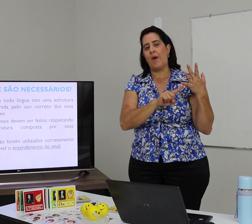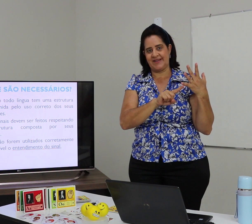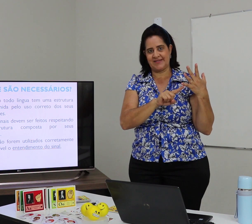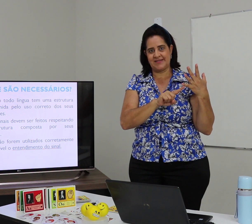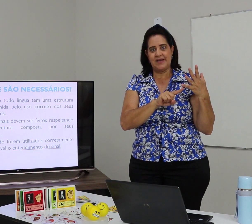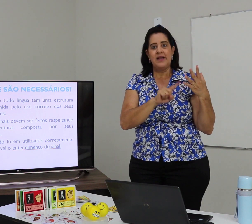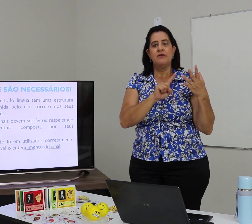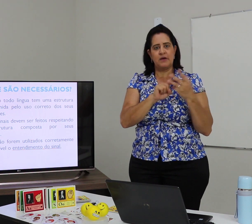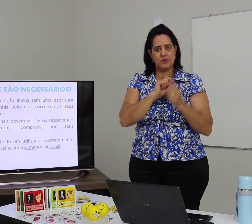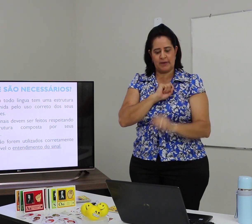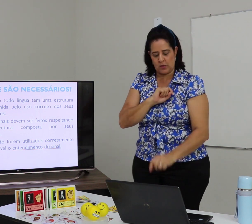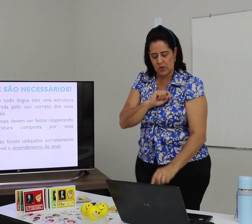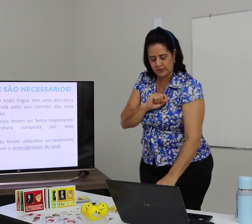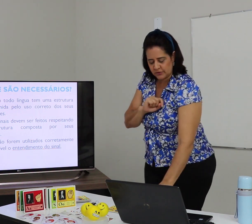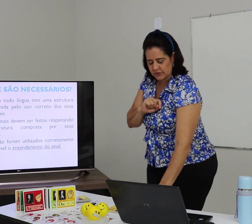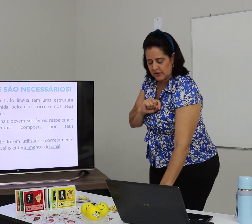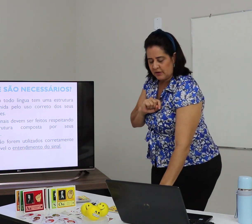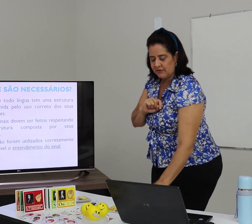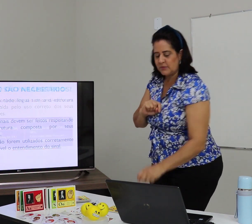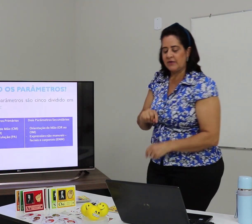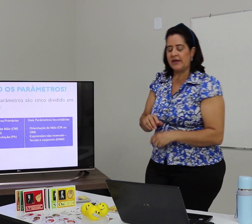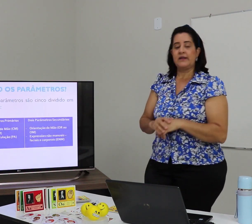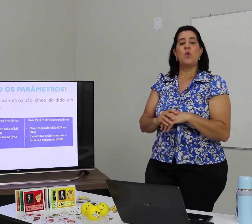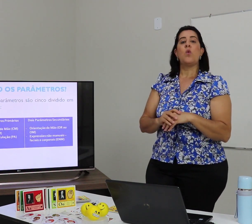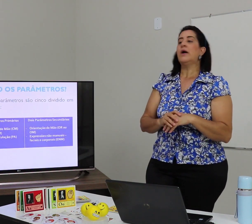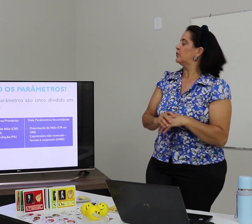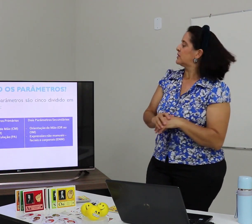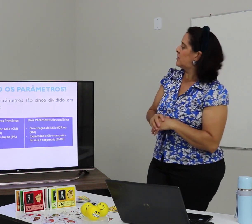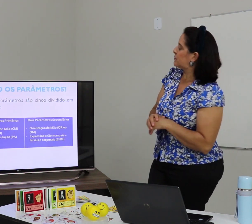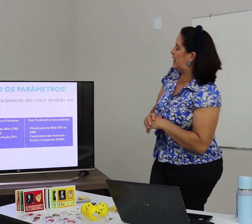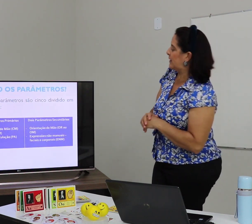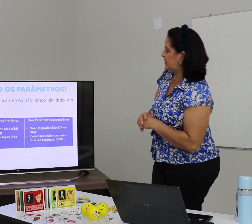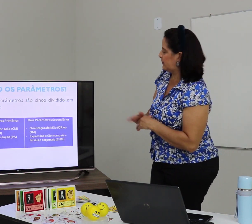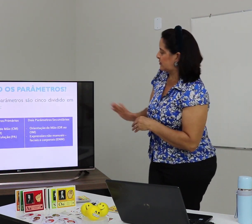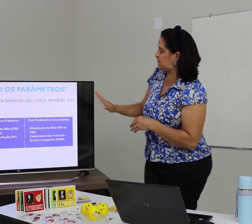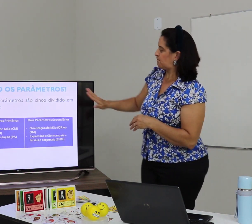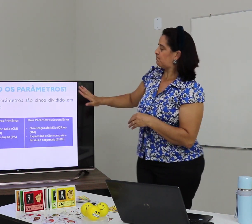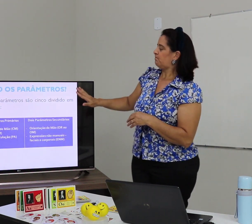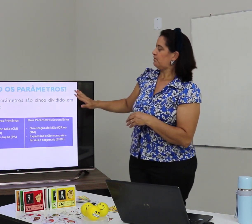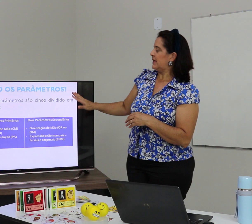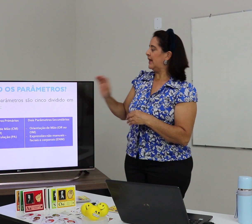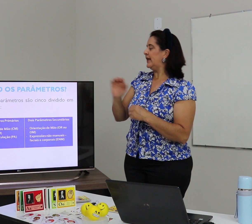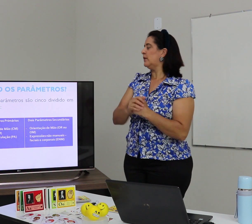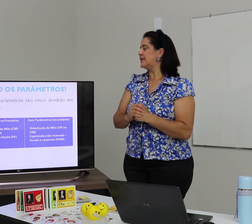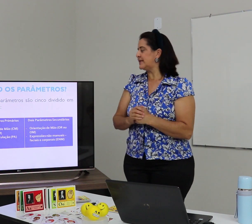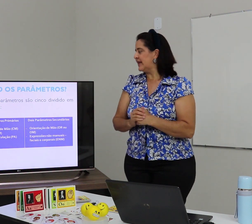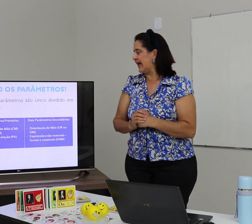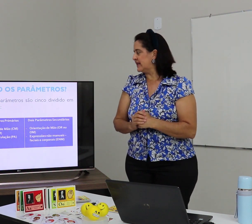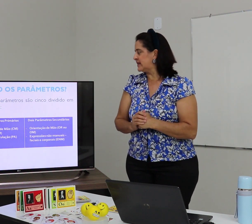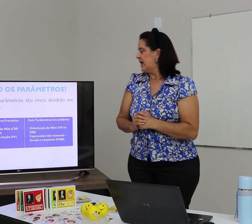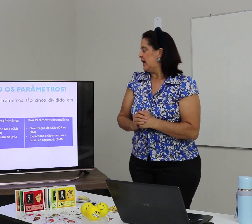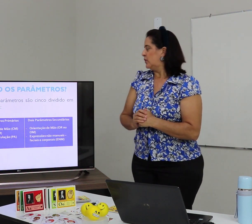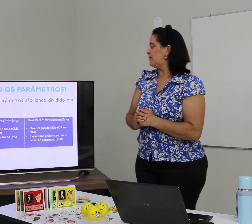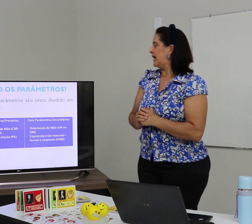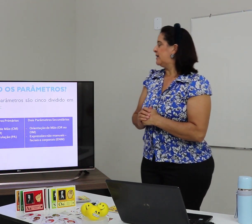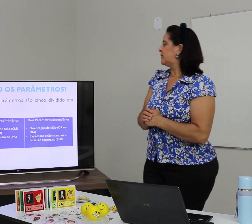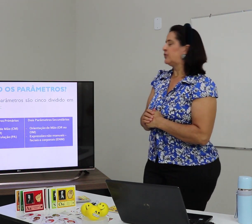quais? Vamos para quantos? Vamos ver então quantos são os parâmetros. Na língua de sinais, os parâmetros